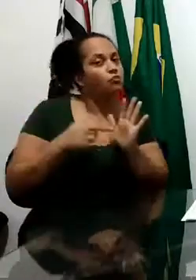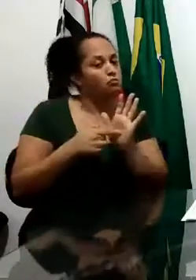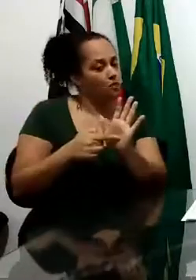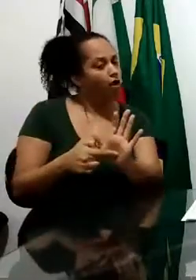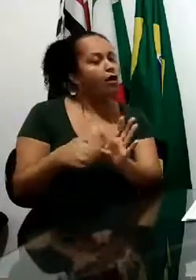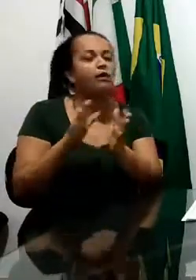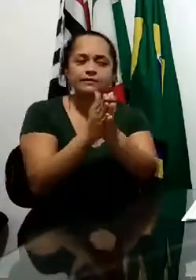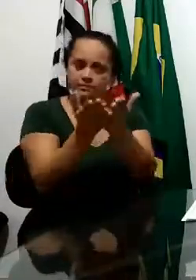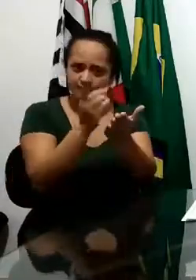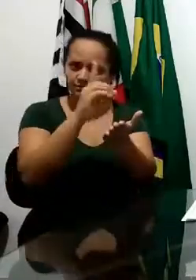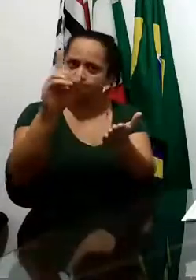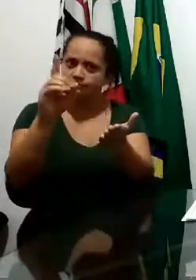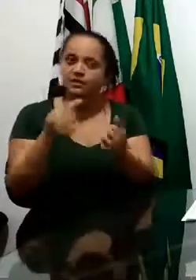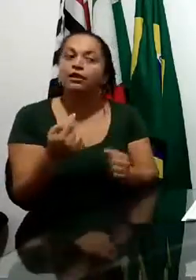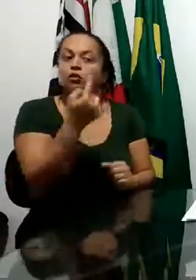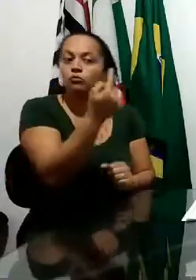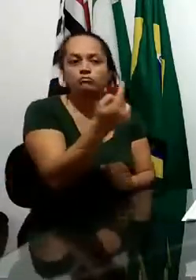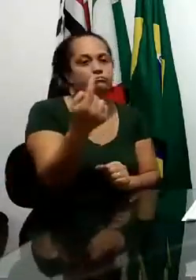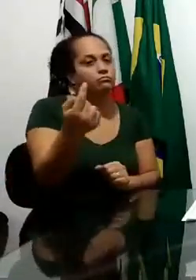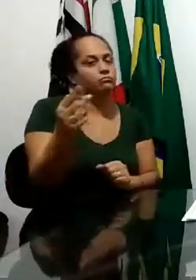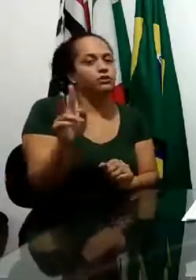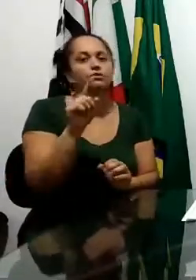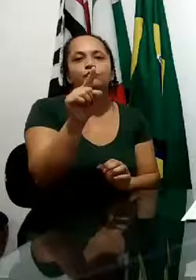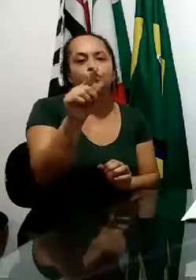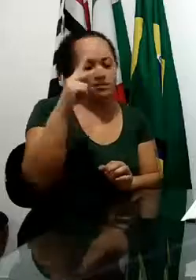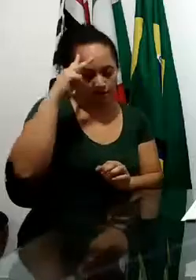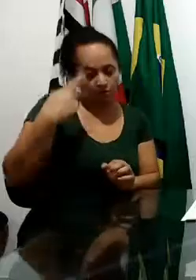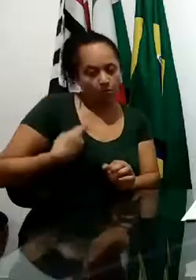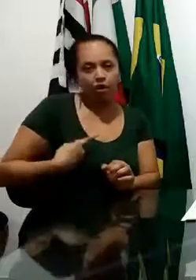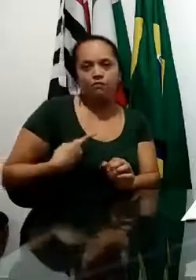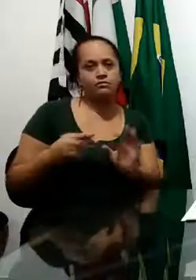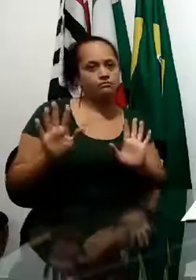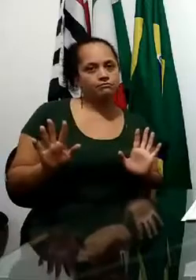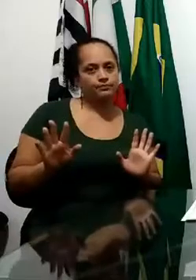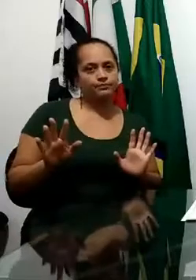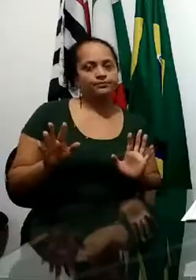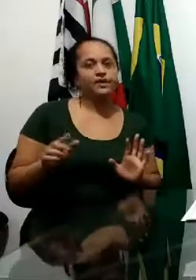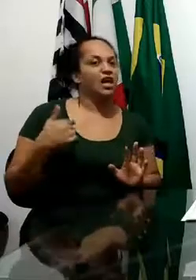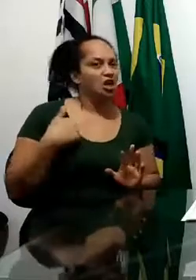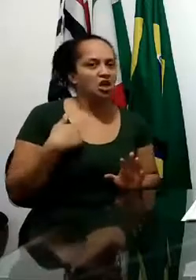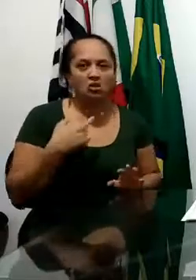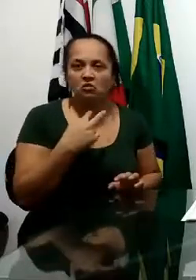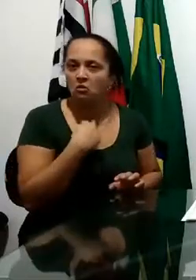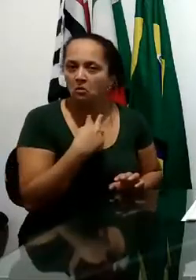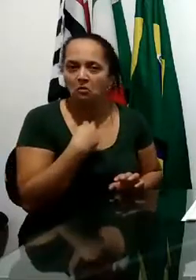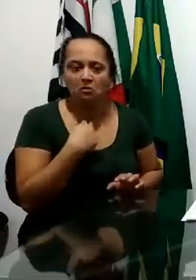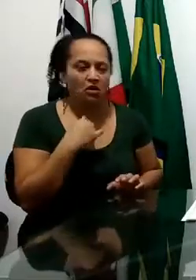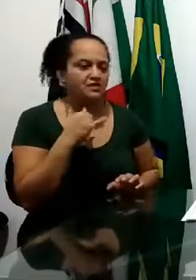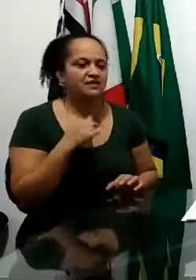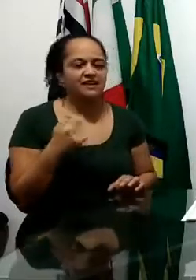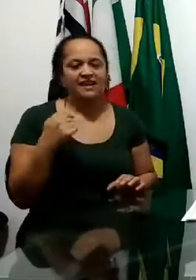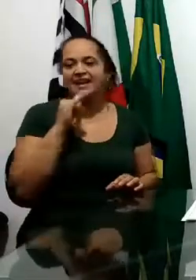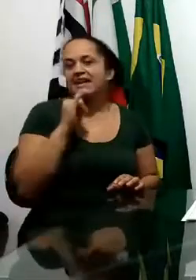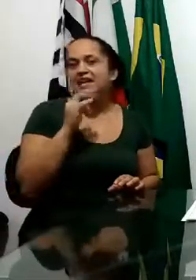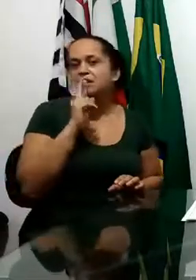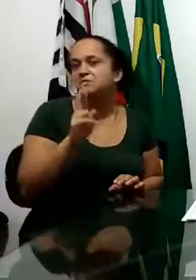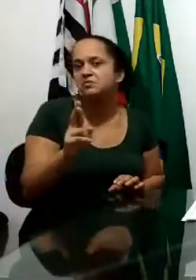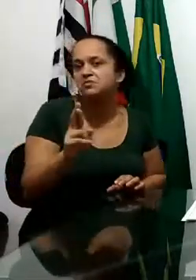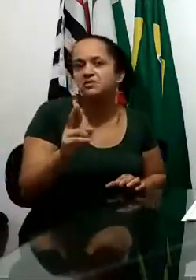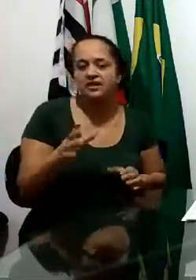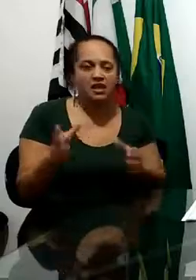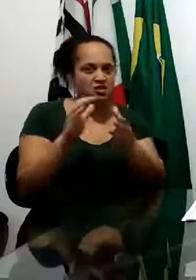é individual e pessoal. O marido não vai poder entrar junto com a esposa não vai